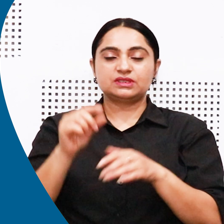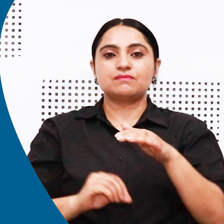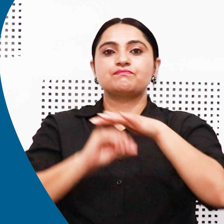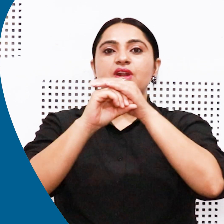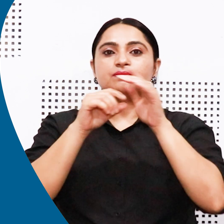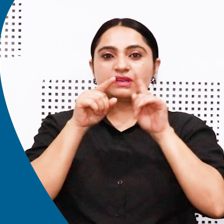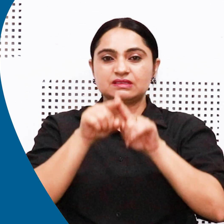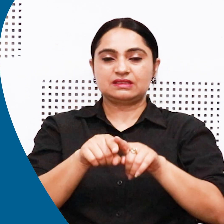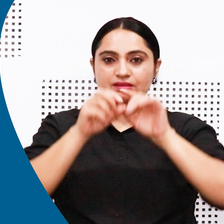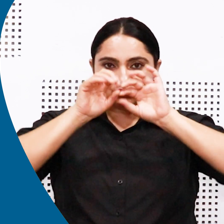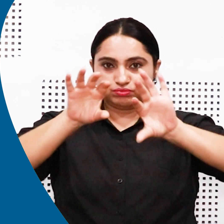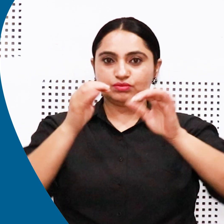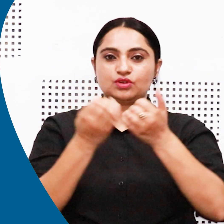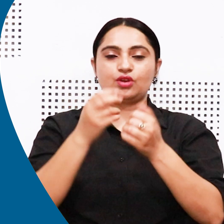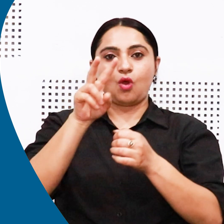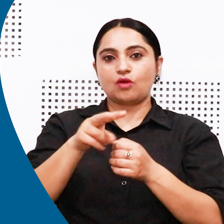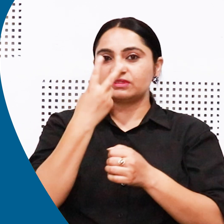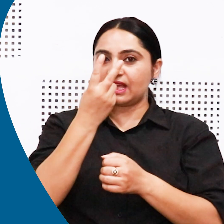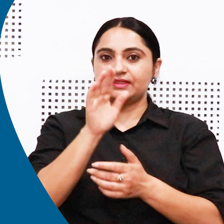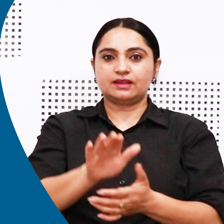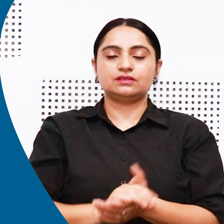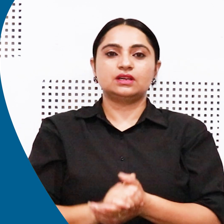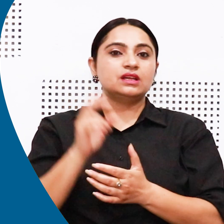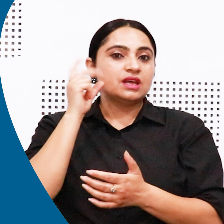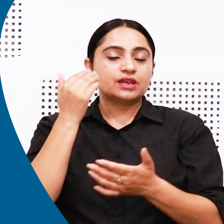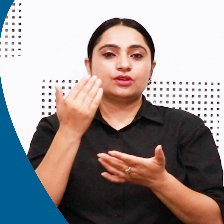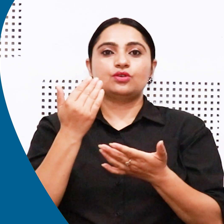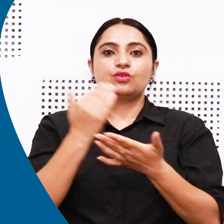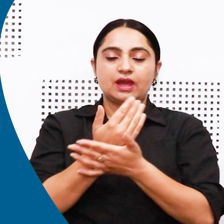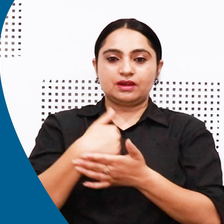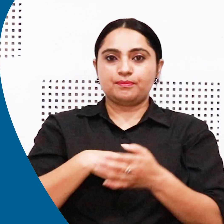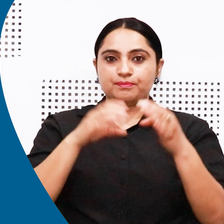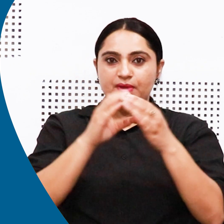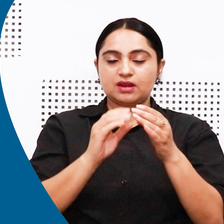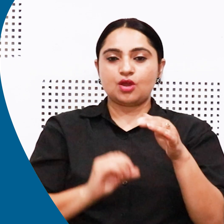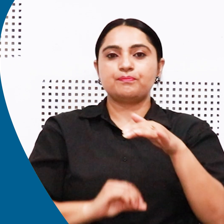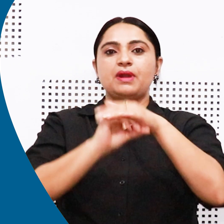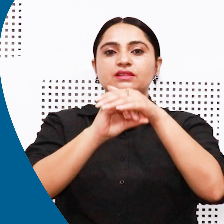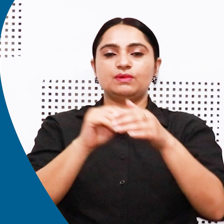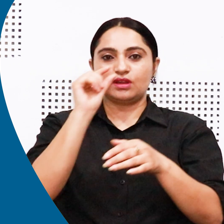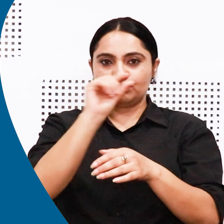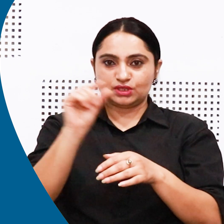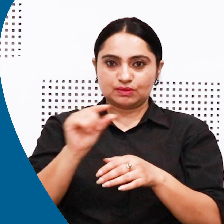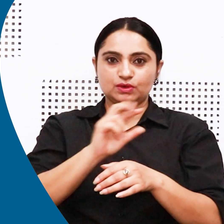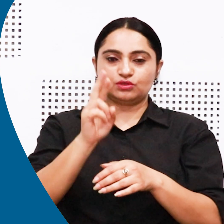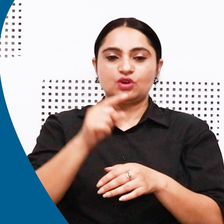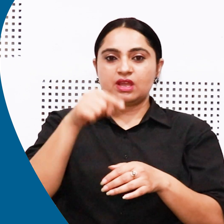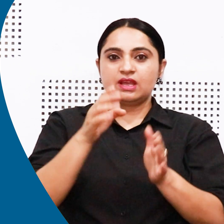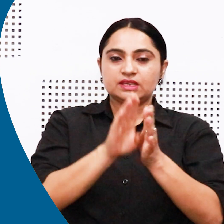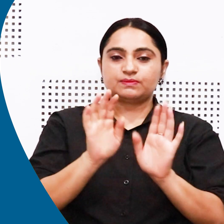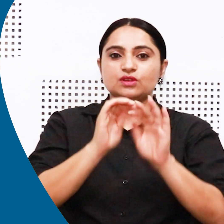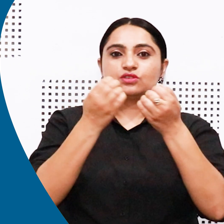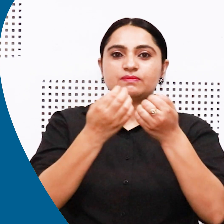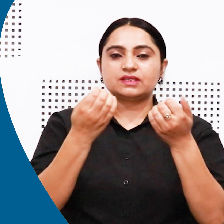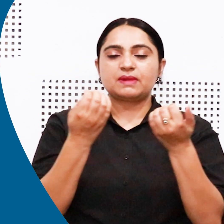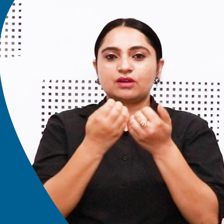प्राथमिकताका साथ प्रसारण प्रकाशन भइरहेको अवस्था देखिन्छ। रेडियो कार्यक्रम हाम्रो पालिकाको प्राथमिकता, विषयवस्तु र यसबाट समाजमा